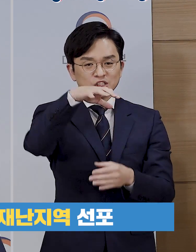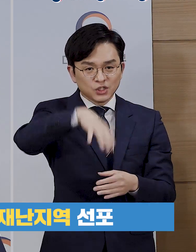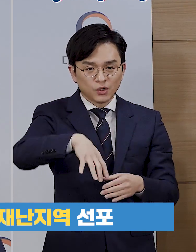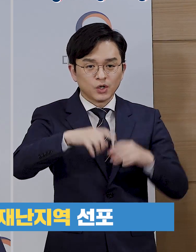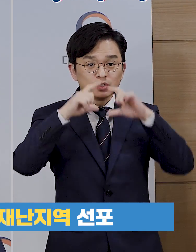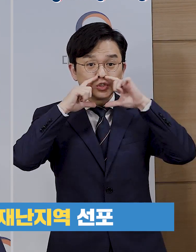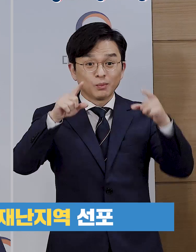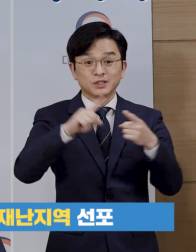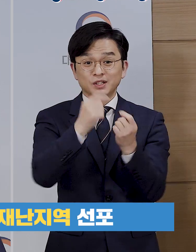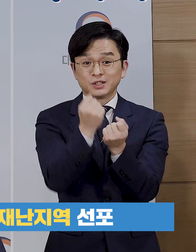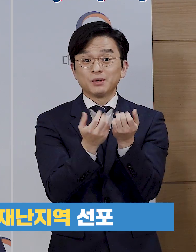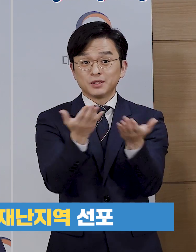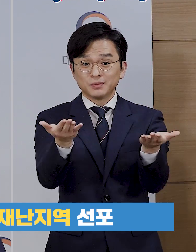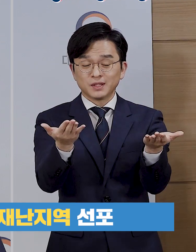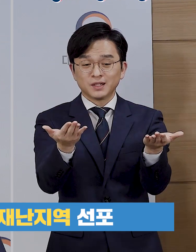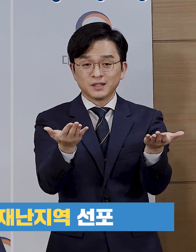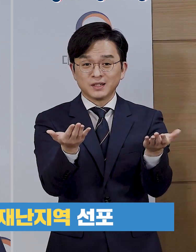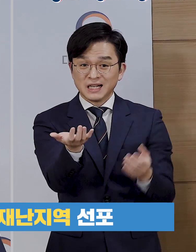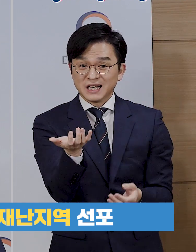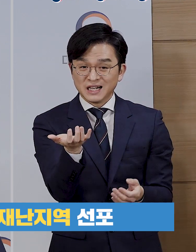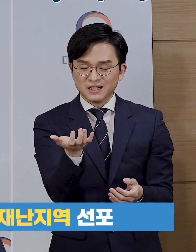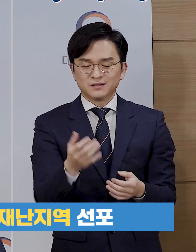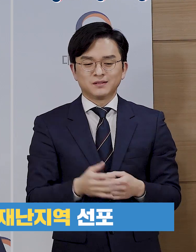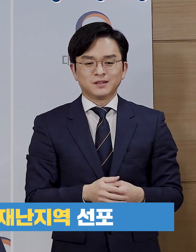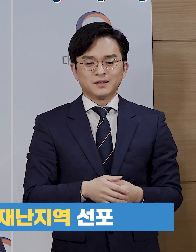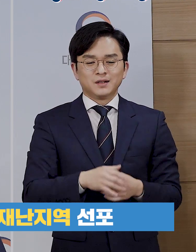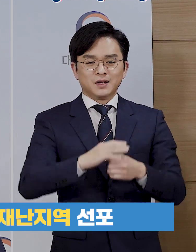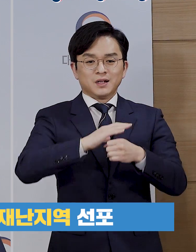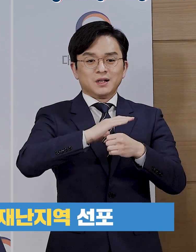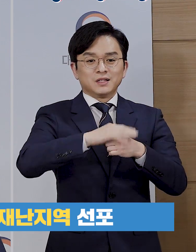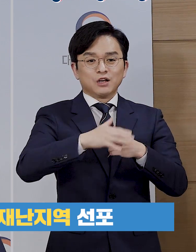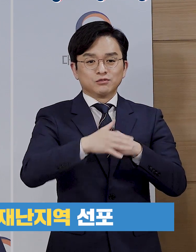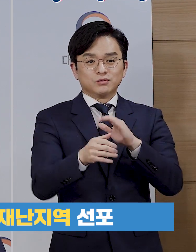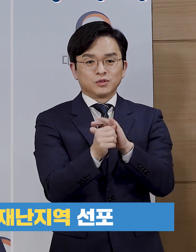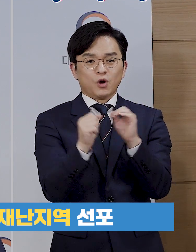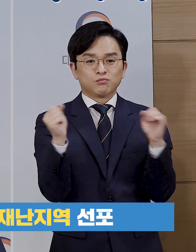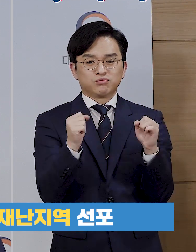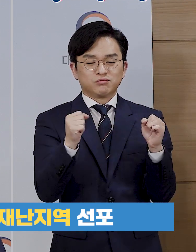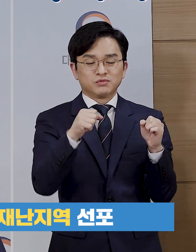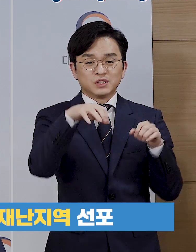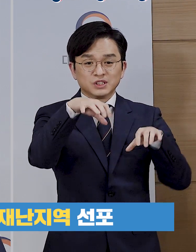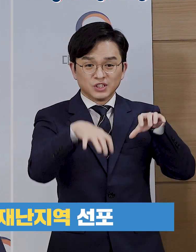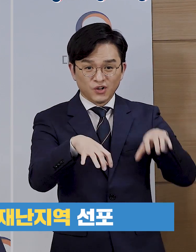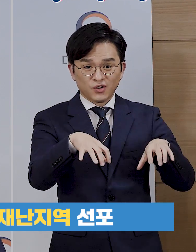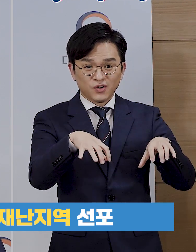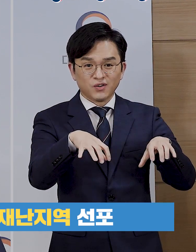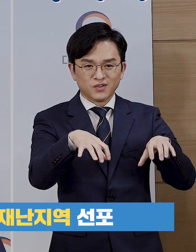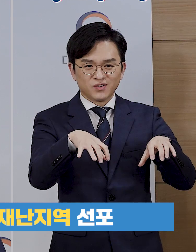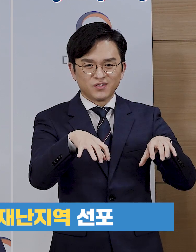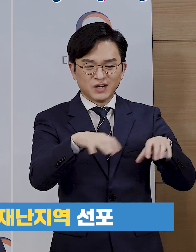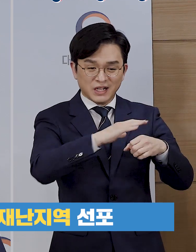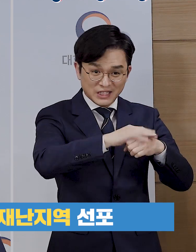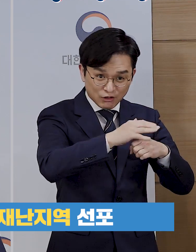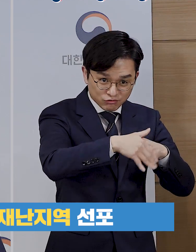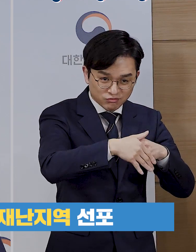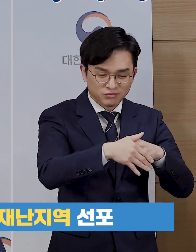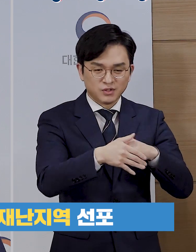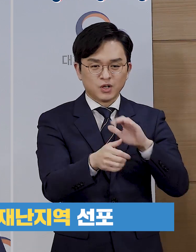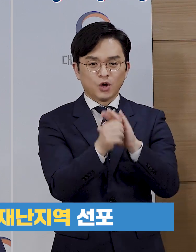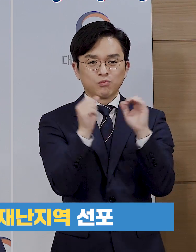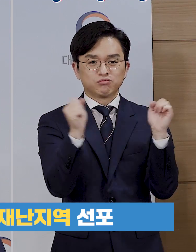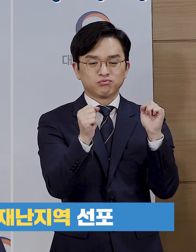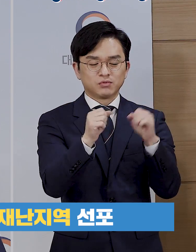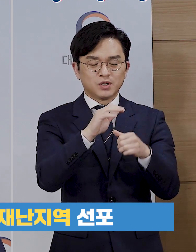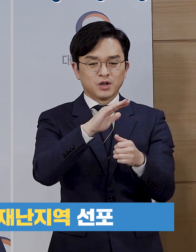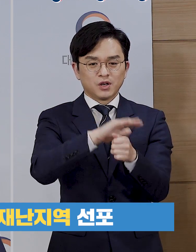특별재난지역 선포에 대해 설명드리겠습니다. 정부는 오늘 코로나19로 대규모 감염병 피해가 발생한 대구